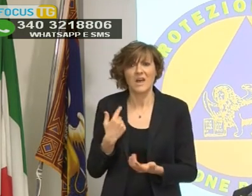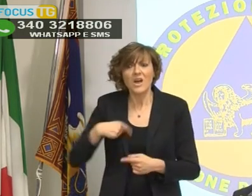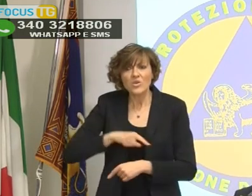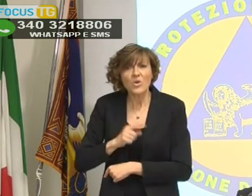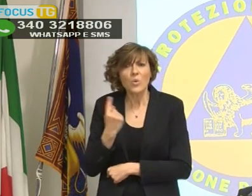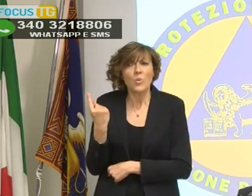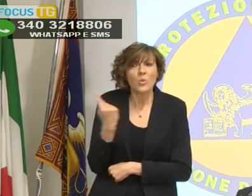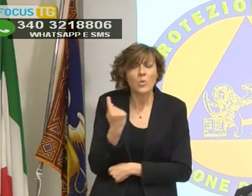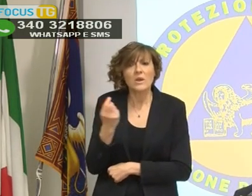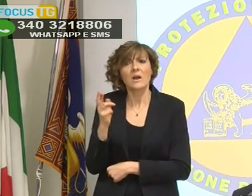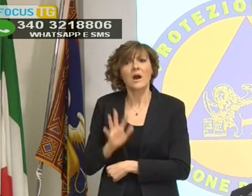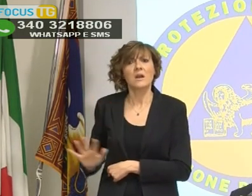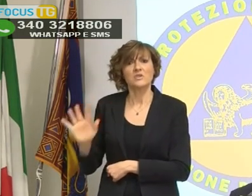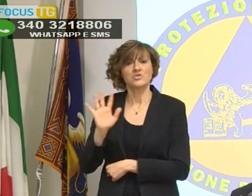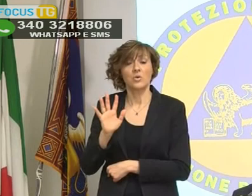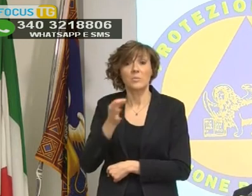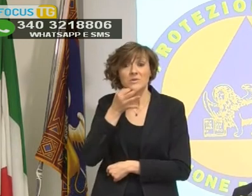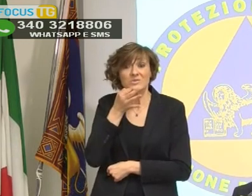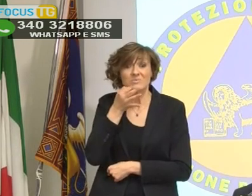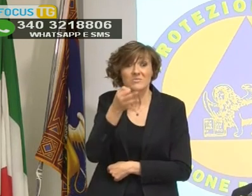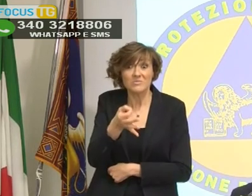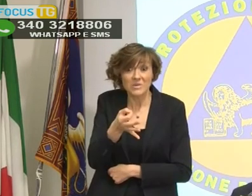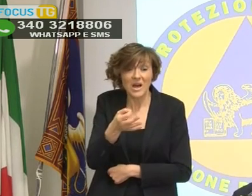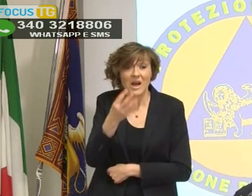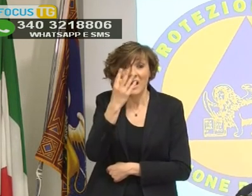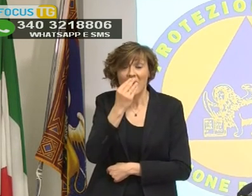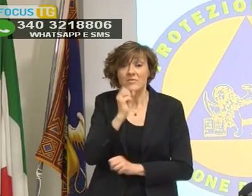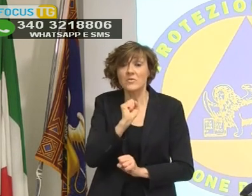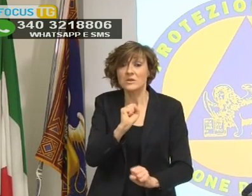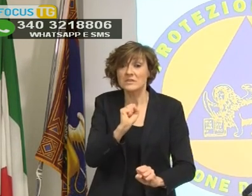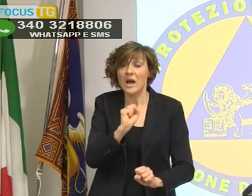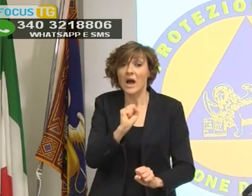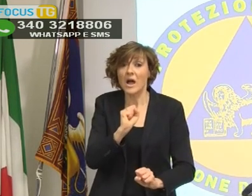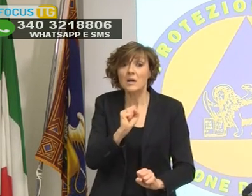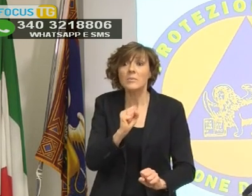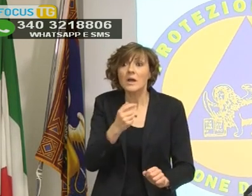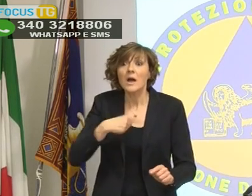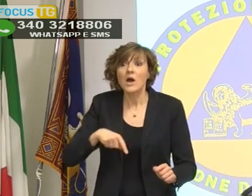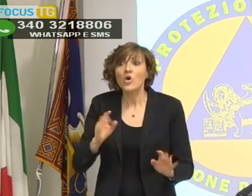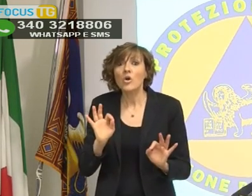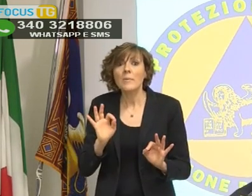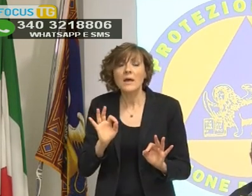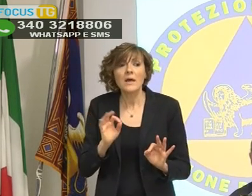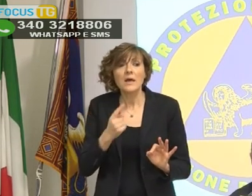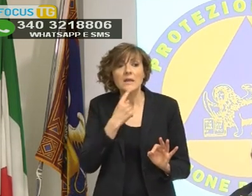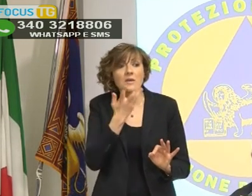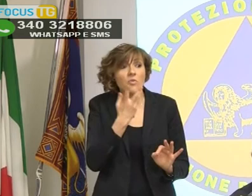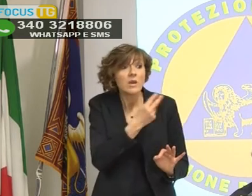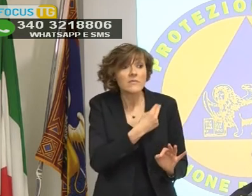che ha raccomandato il vaccino anti-influenzale. È una colpa anche garantire a chi vuole vaccinarsi di farlo vaccinare.